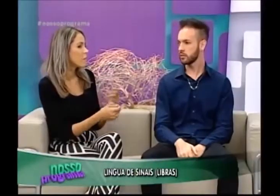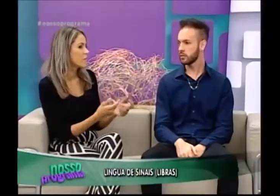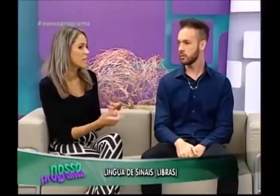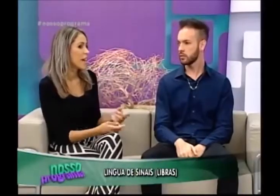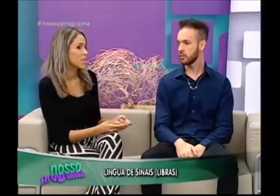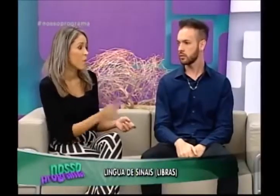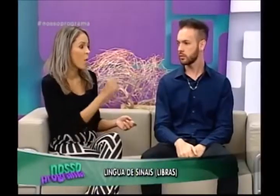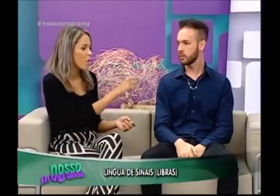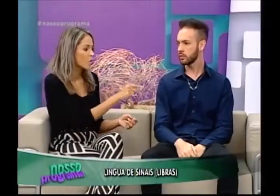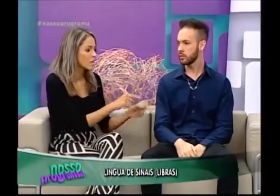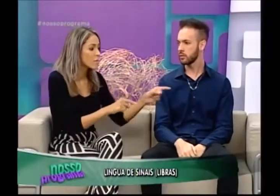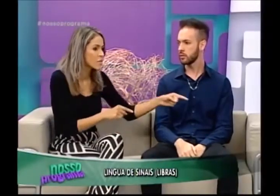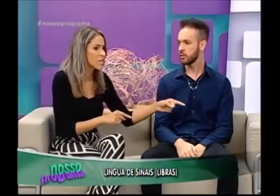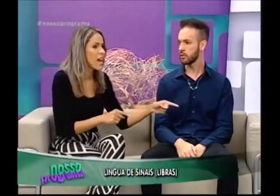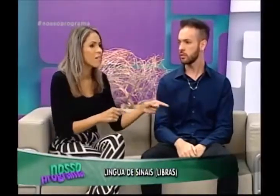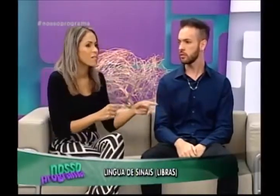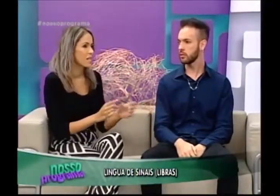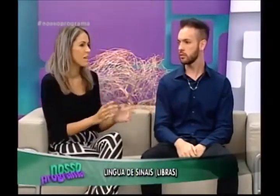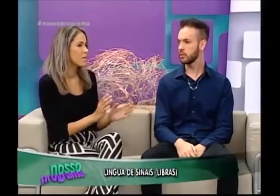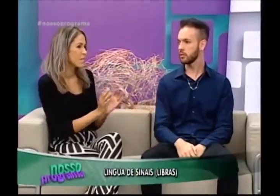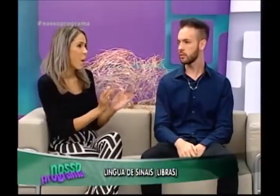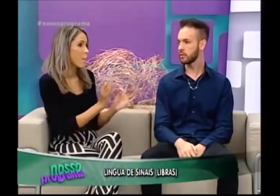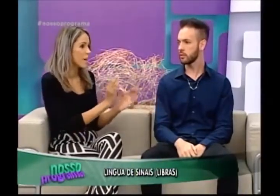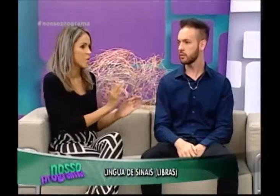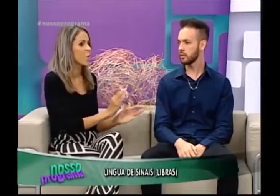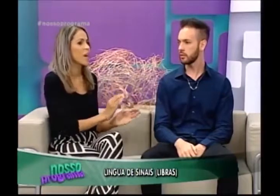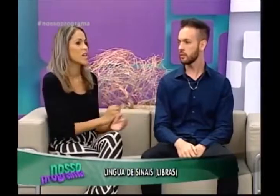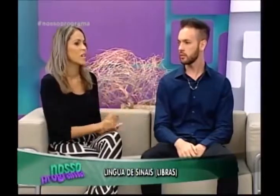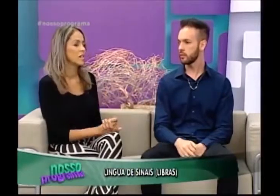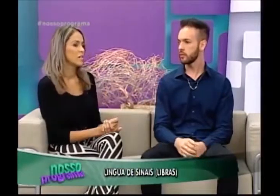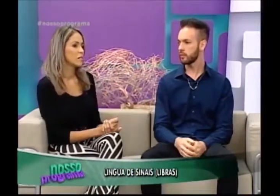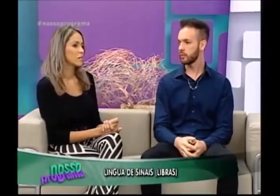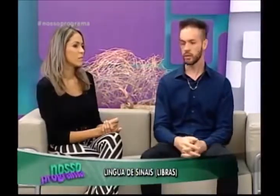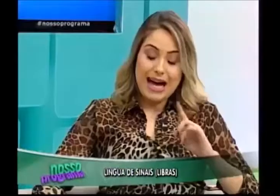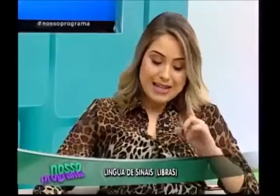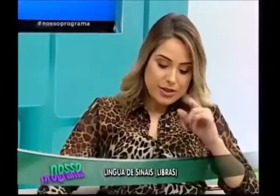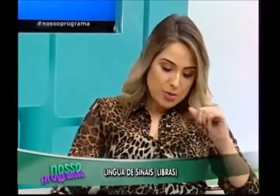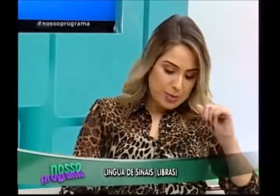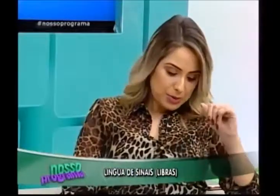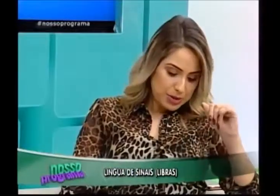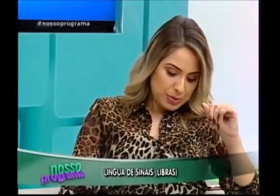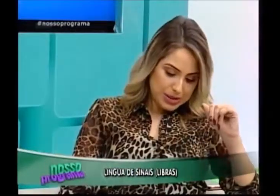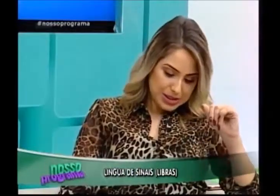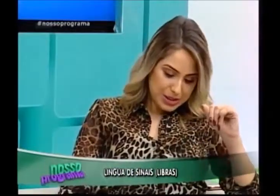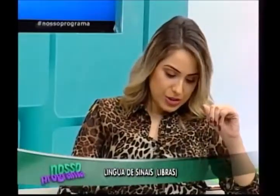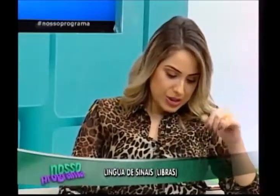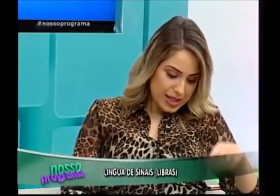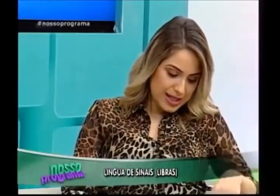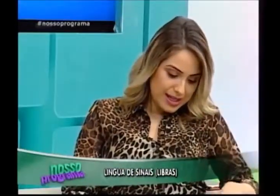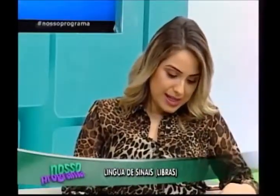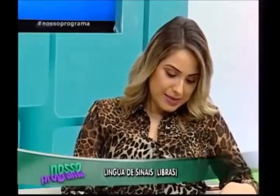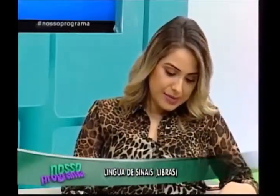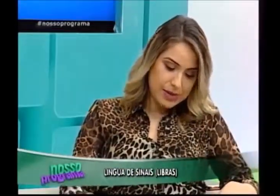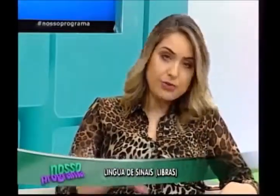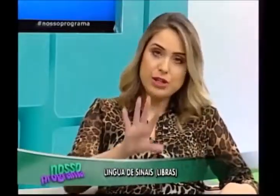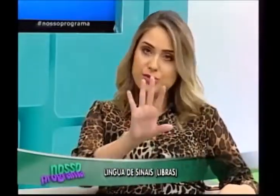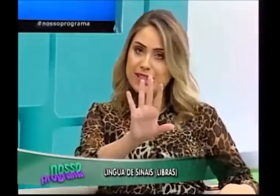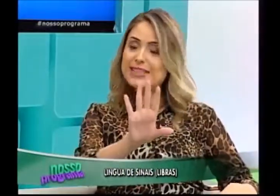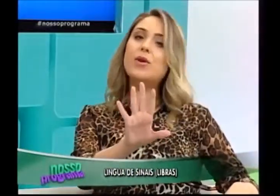alguns sinais, tipo arroz, e mostrava, entendeu? Um sinal particular. Aí eu tenho uma pergunta importante. Eu não vou nem entrar no